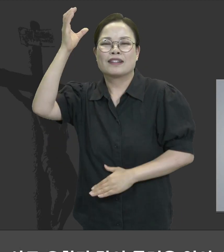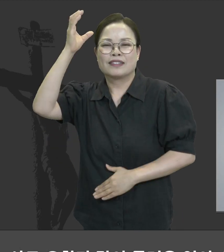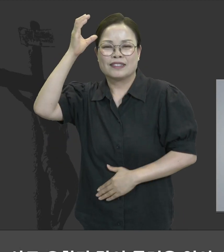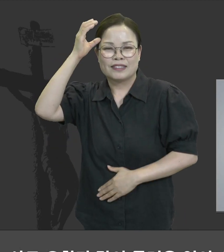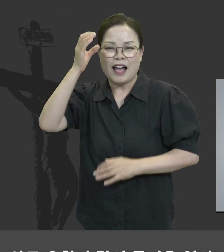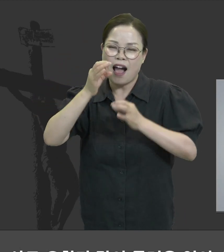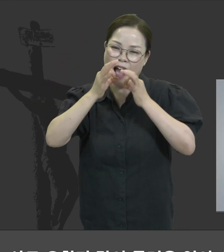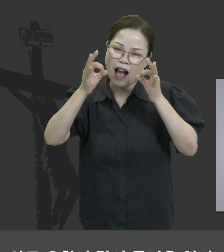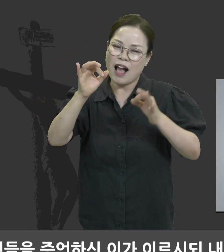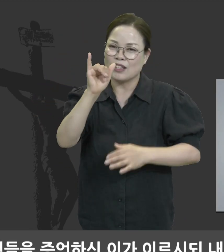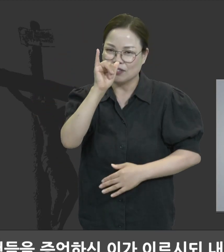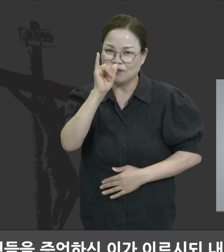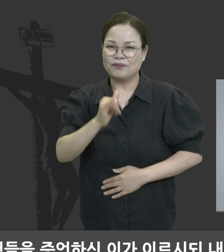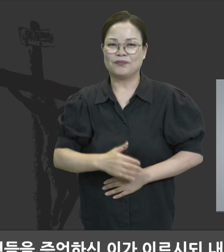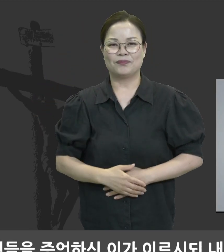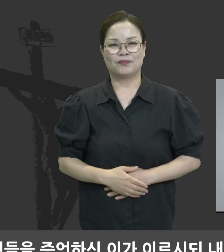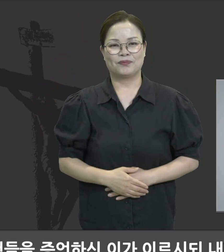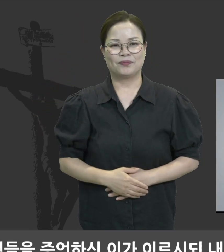수 있습니다.